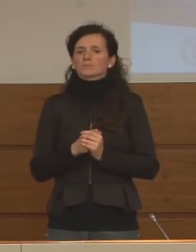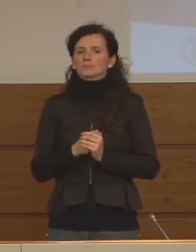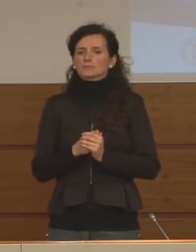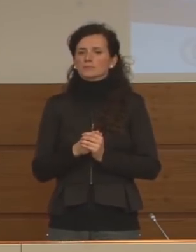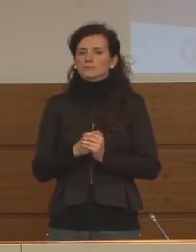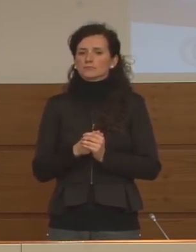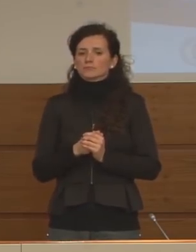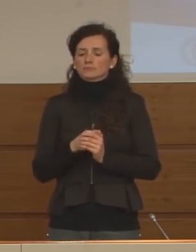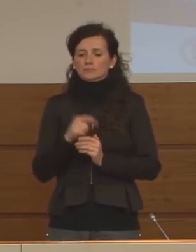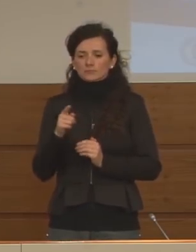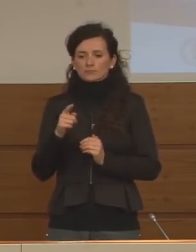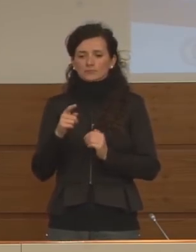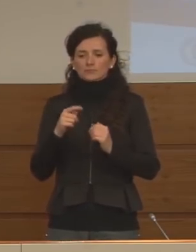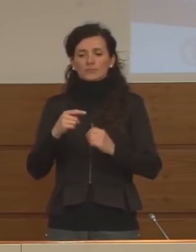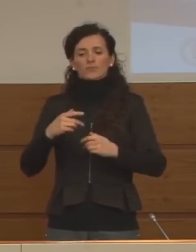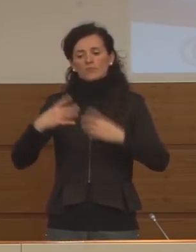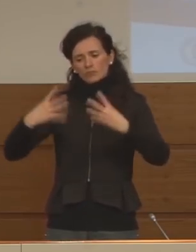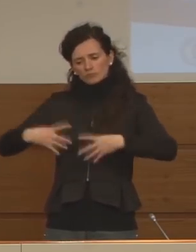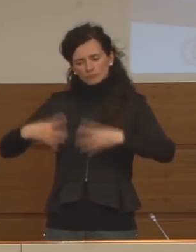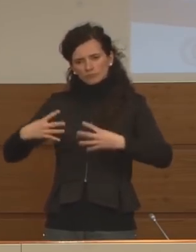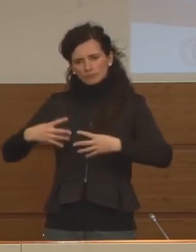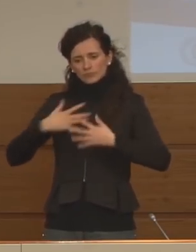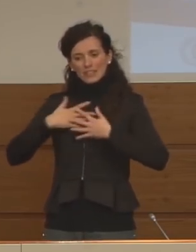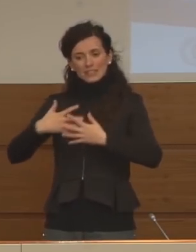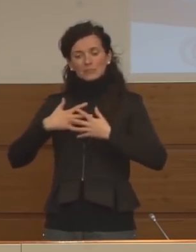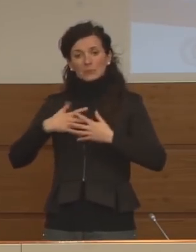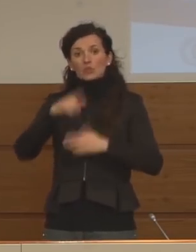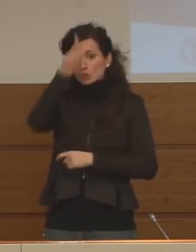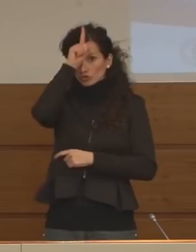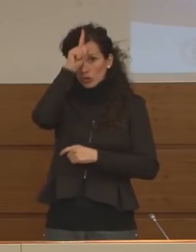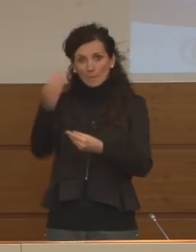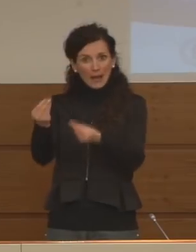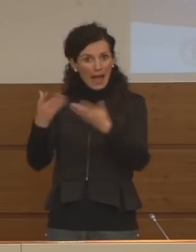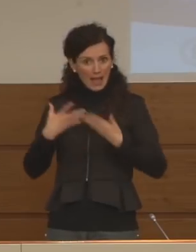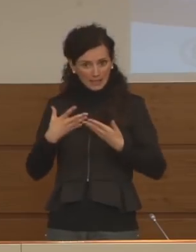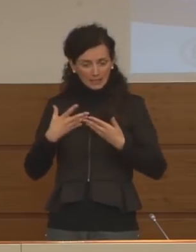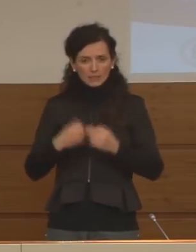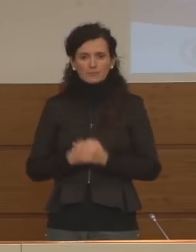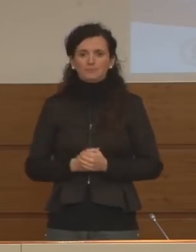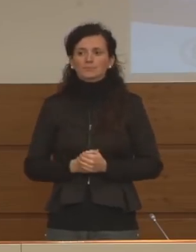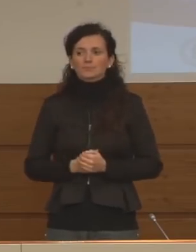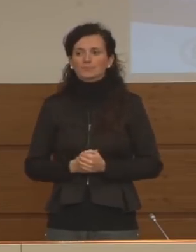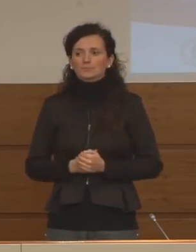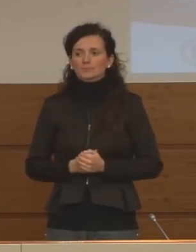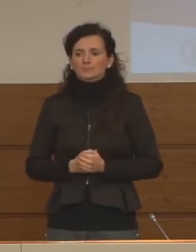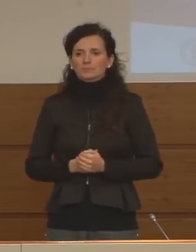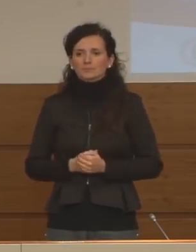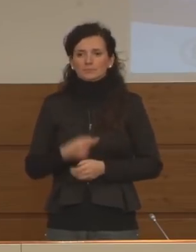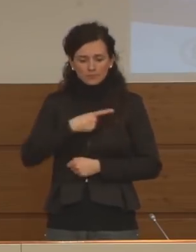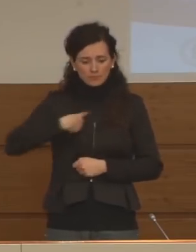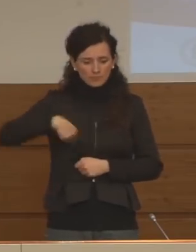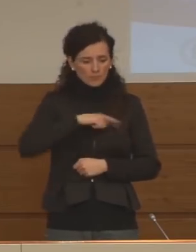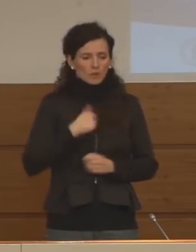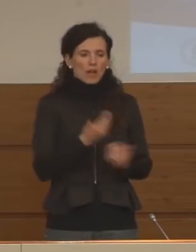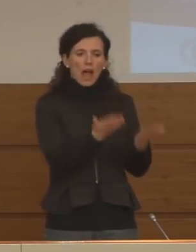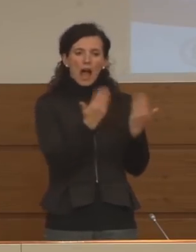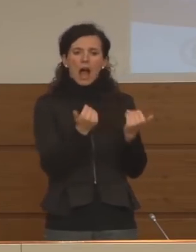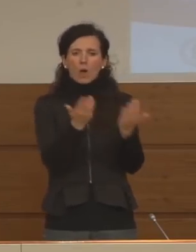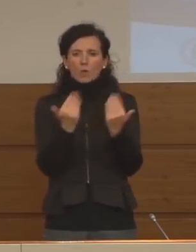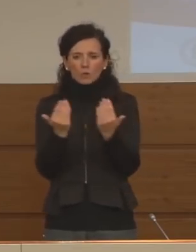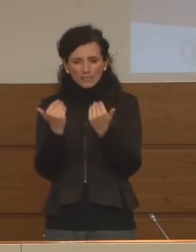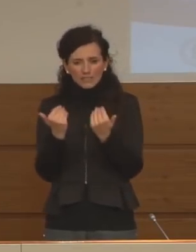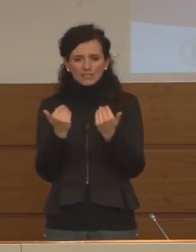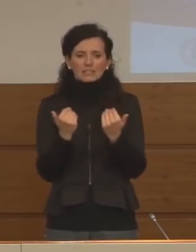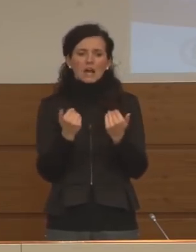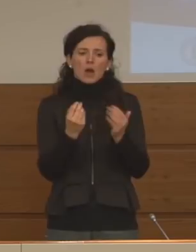alcune decine di respiratori alla germania acquistiamo prodotti e dispositivi come le ho